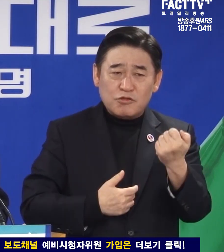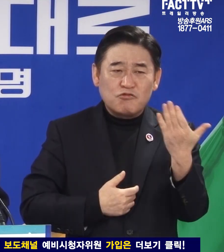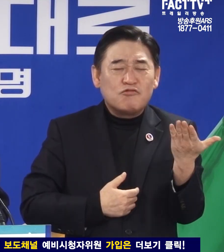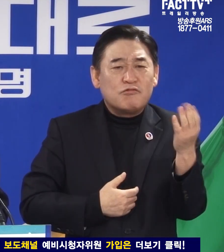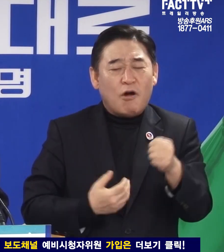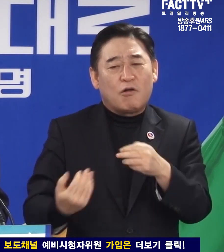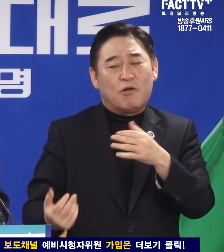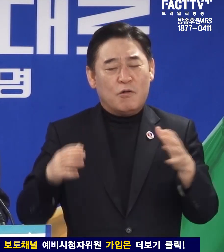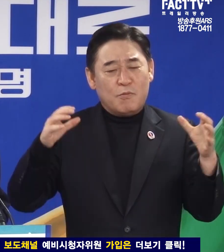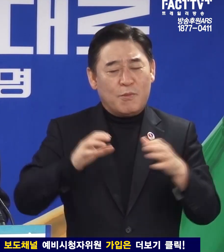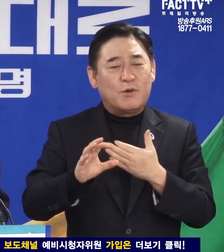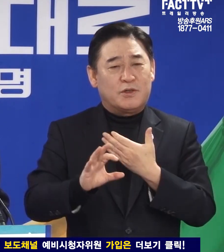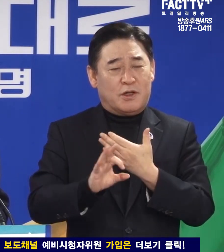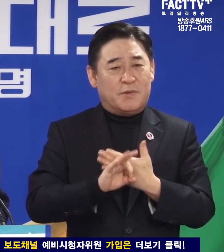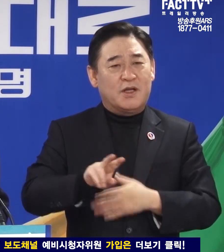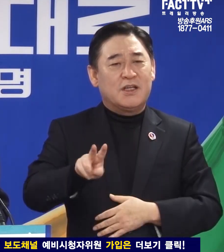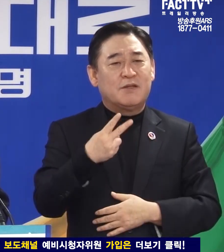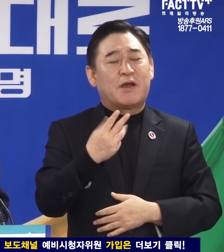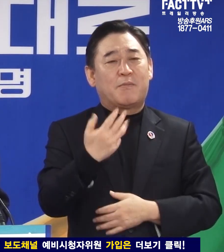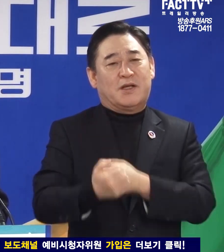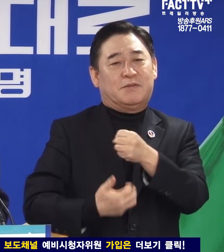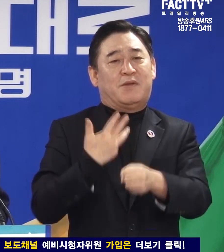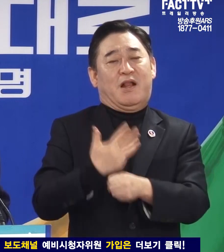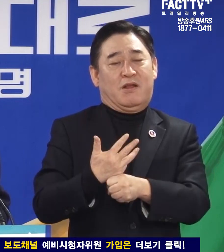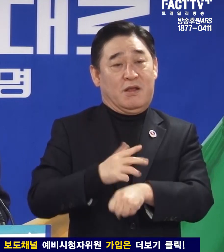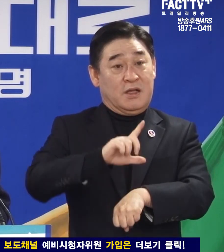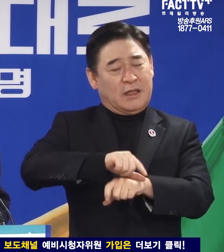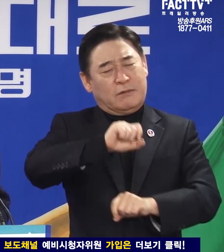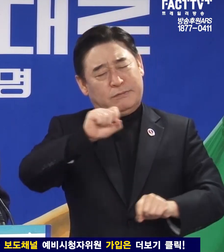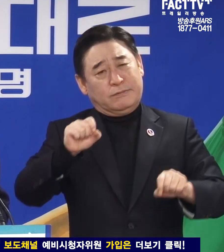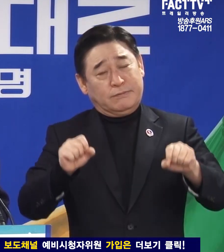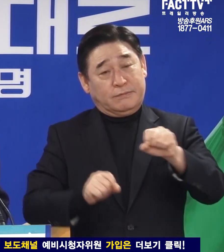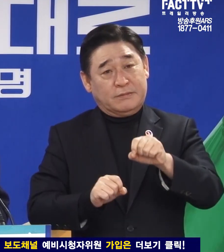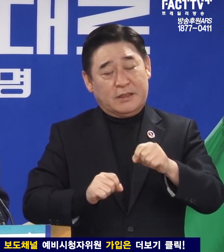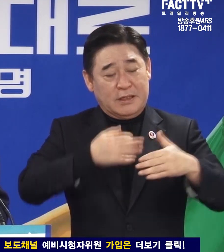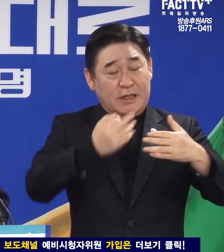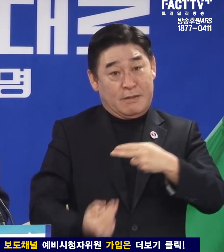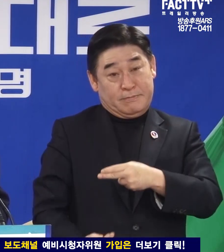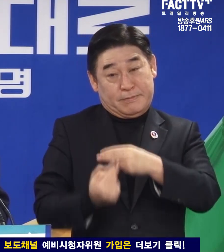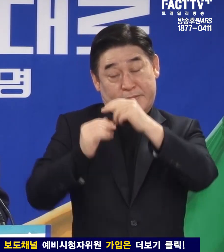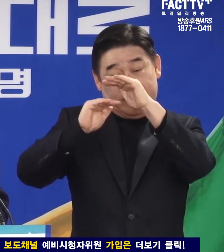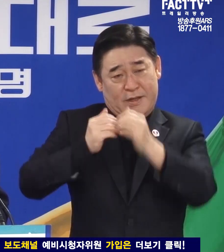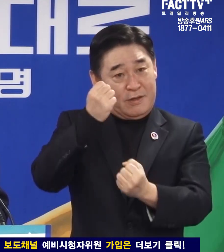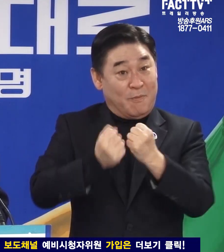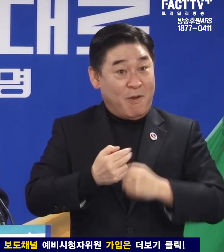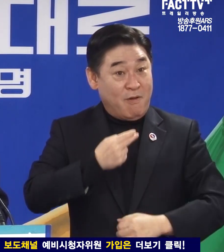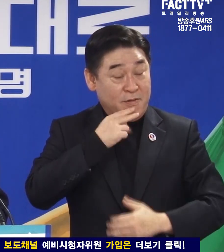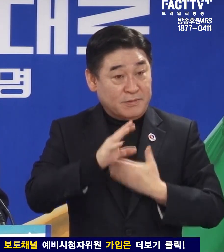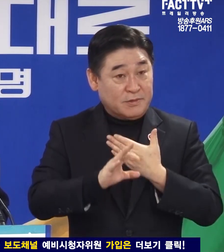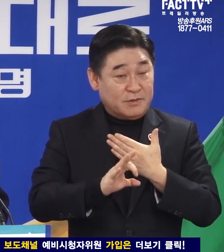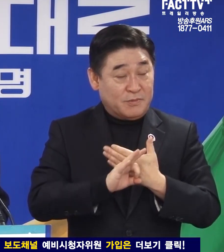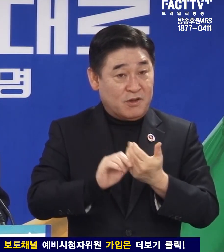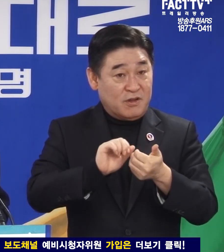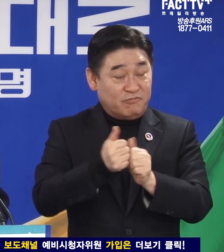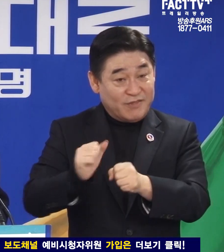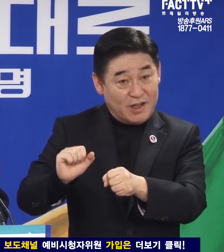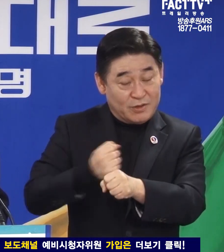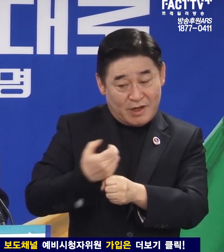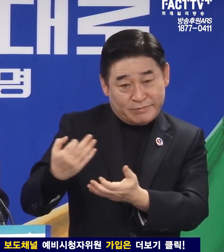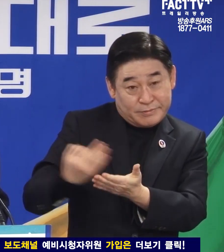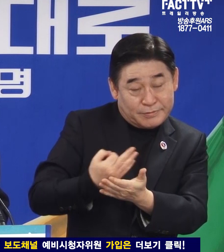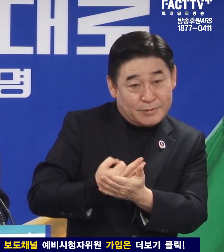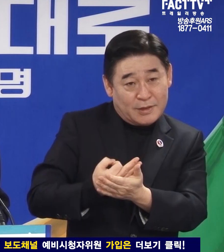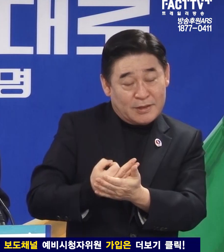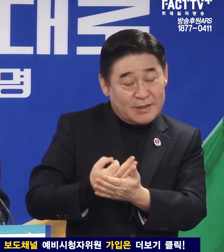모으려면 288년이 걸립니다. 재산 형성 내역을 제대로 해명하지 않으면 주가 조작으로